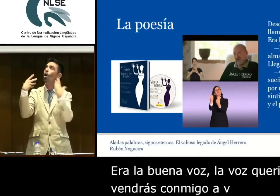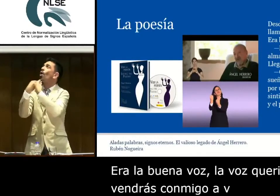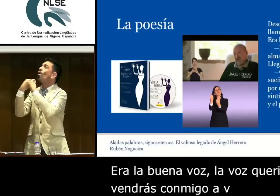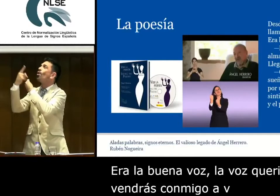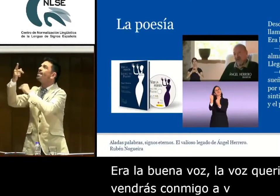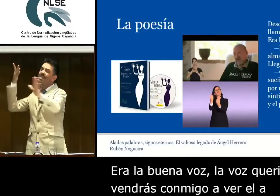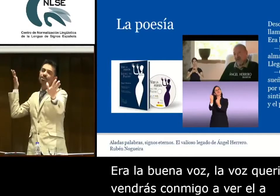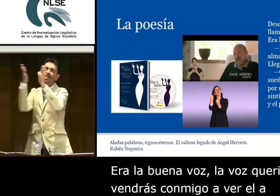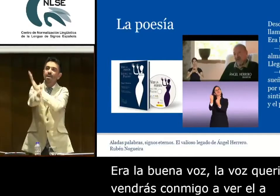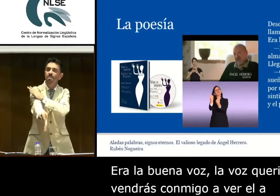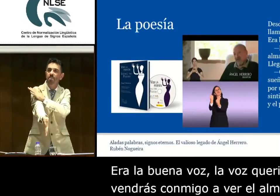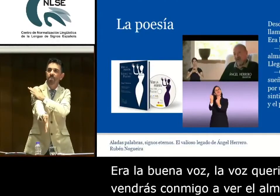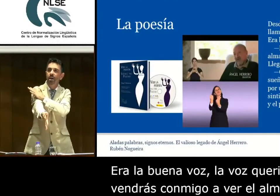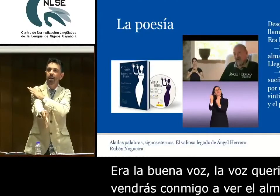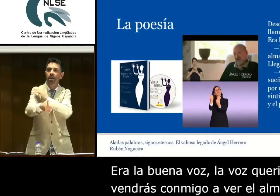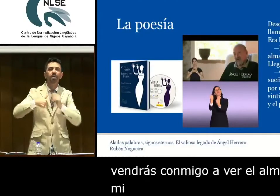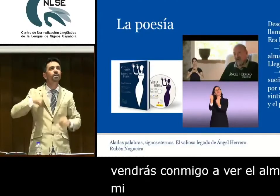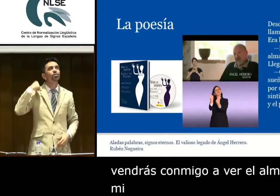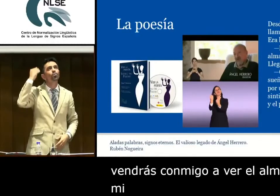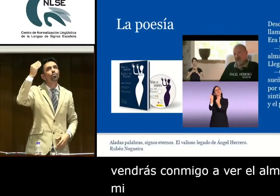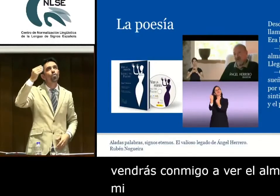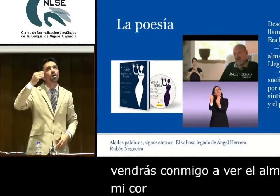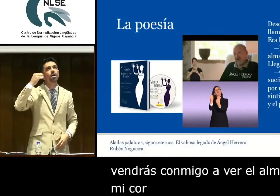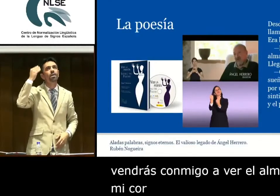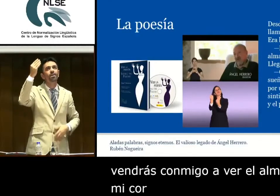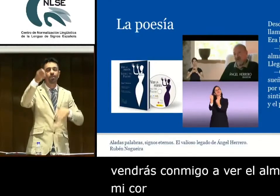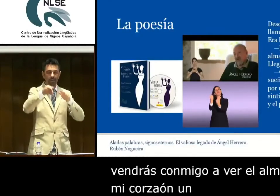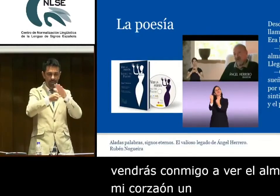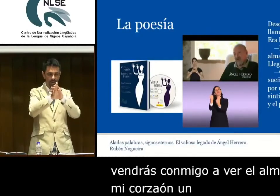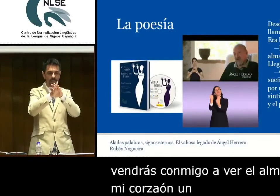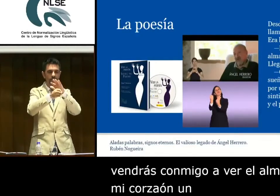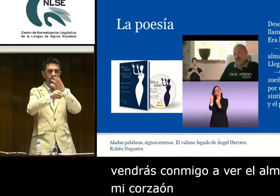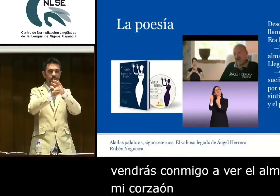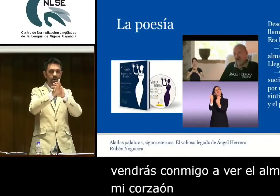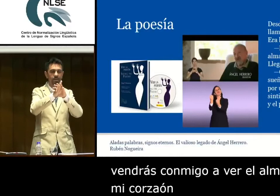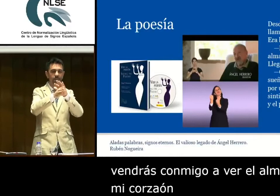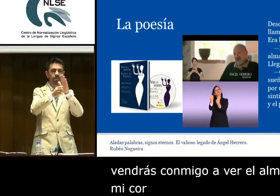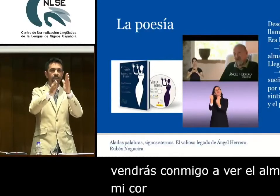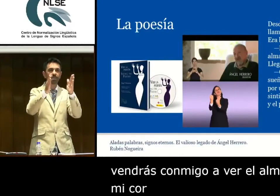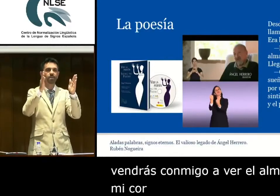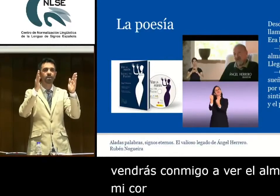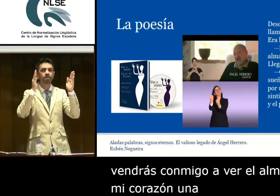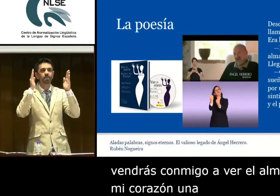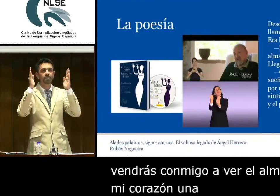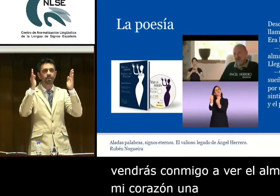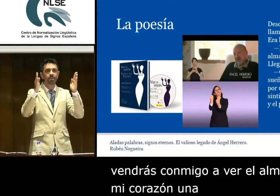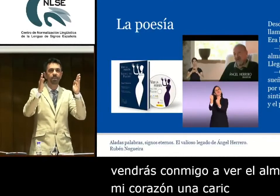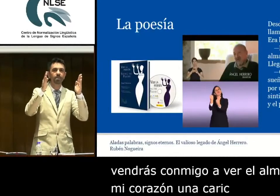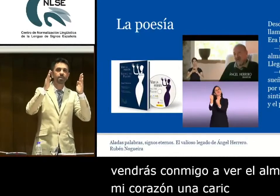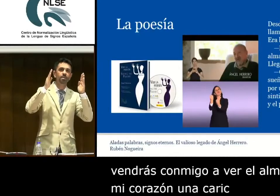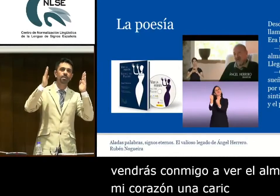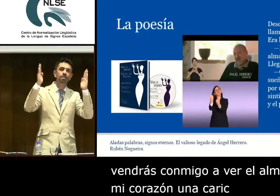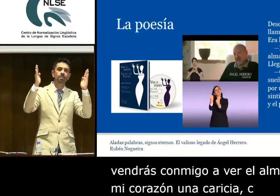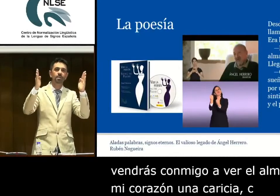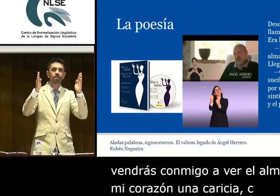Contigo siempre. Y avancé en mi sueño por una larga, escueta